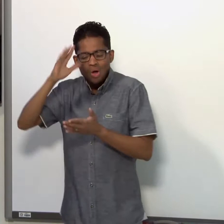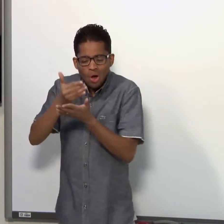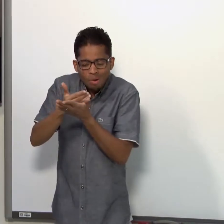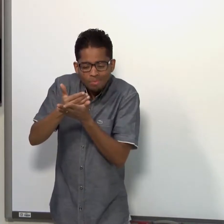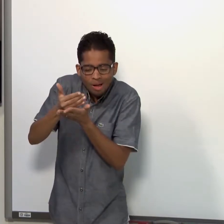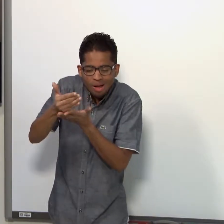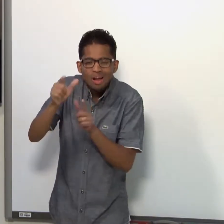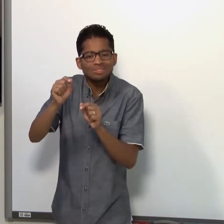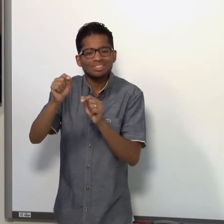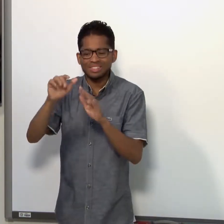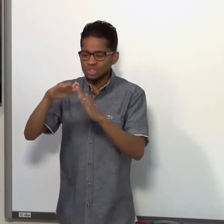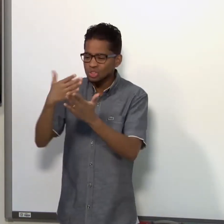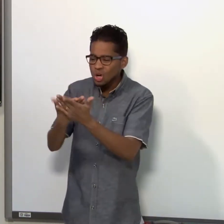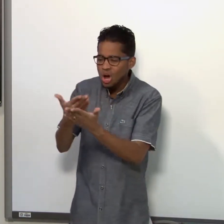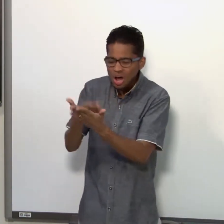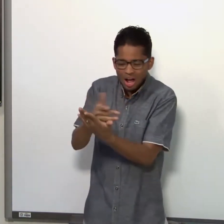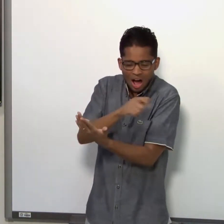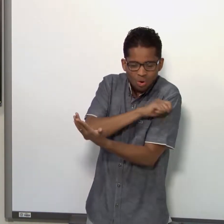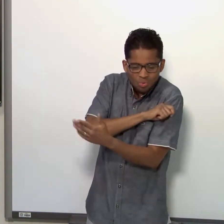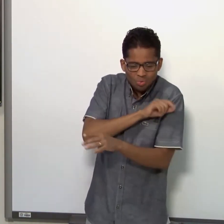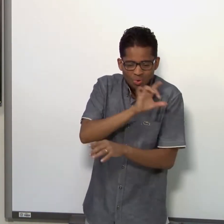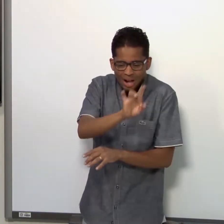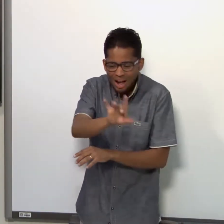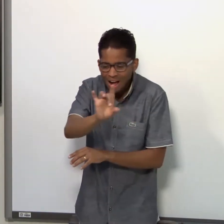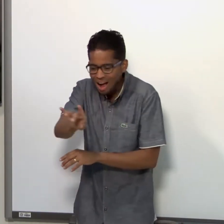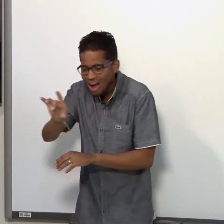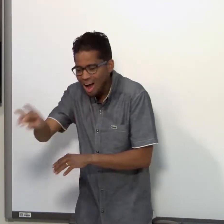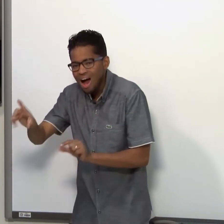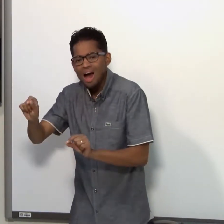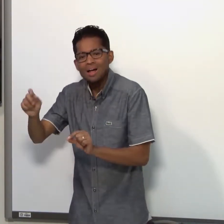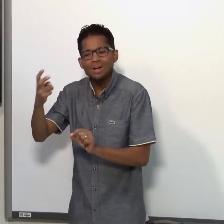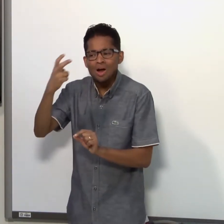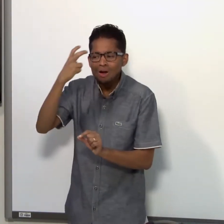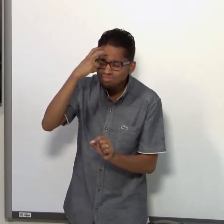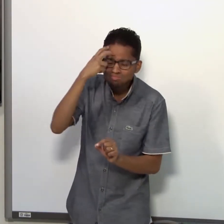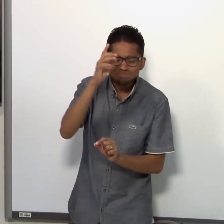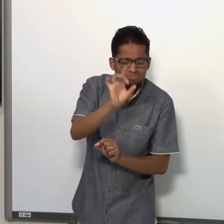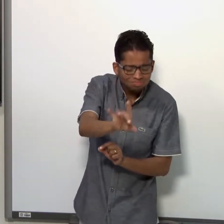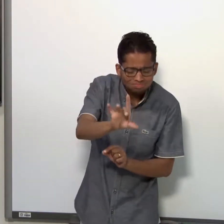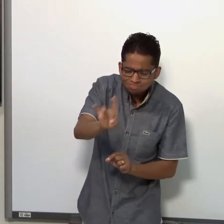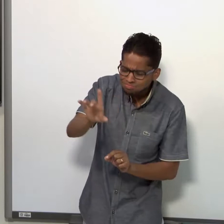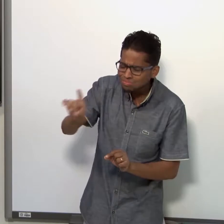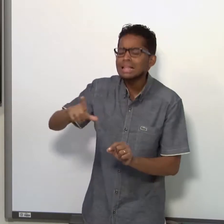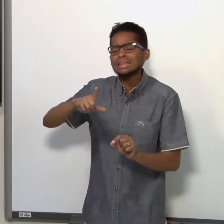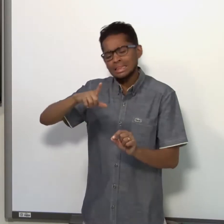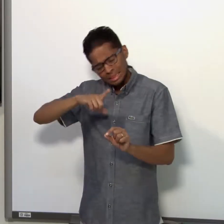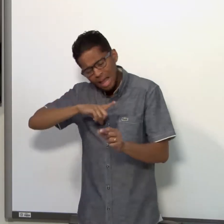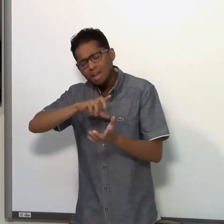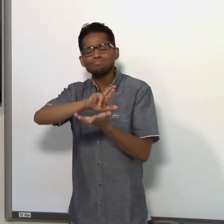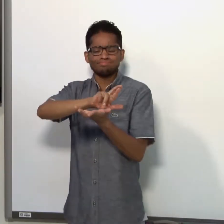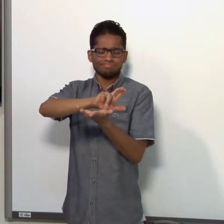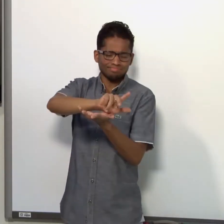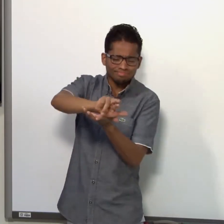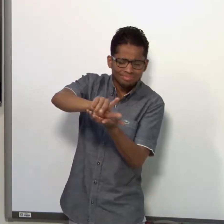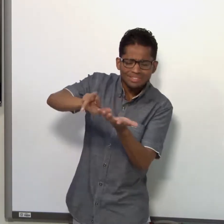De acordo com essa teoria, o aluno tem suas especificidades, suas